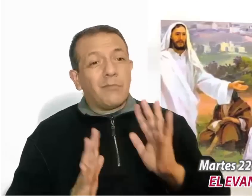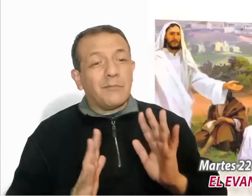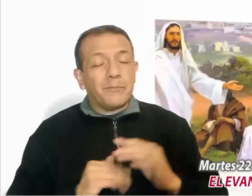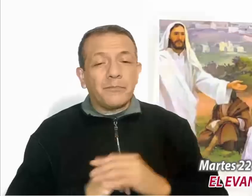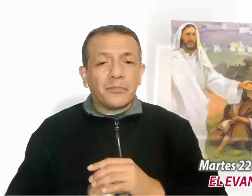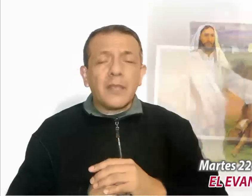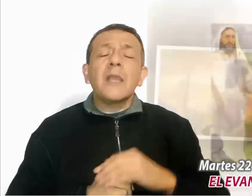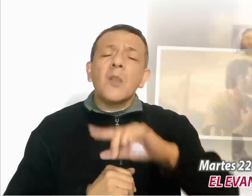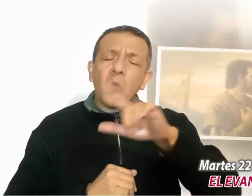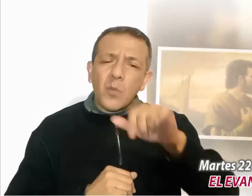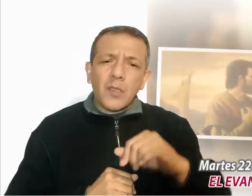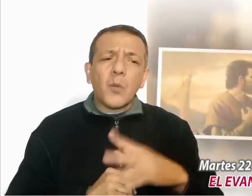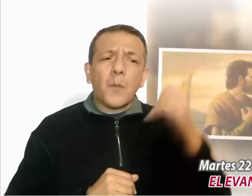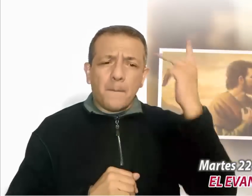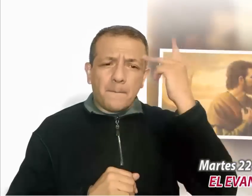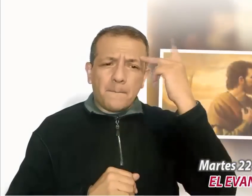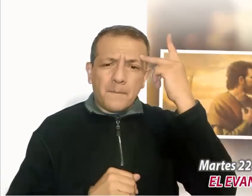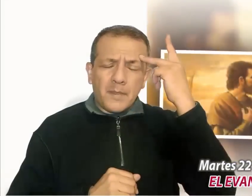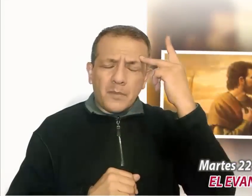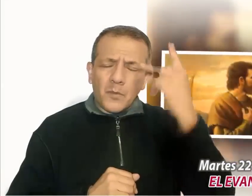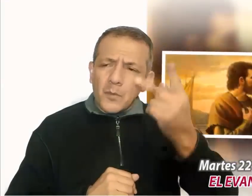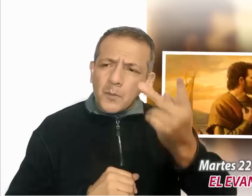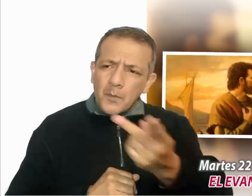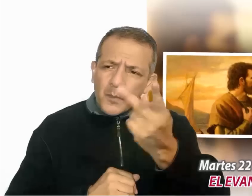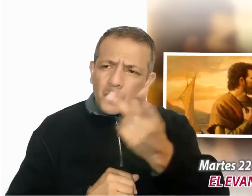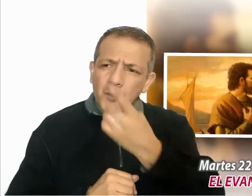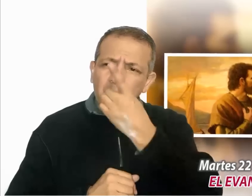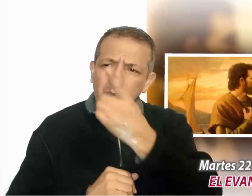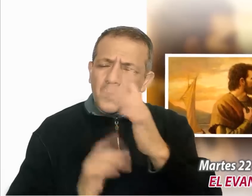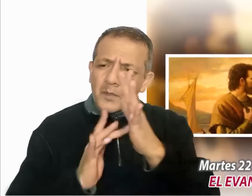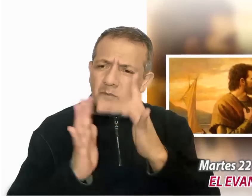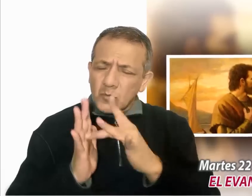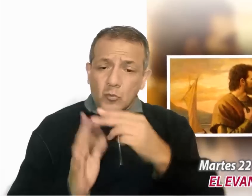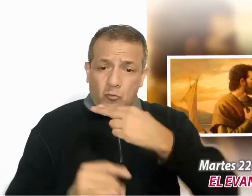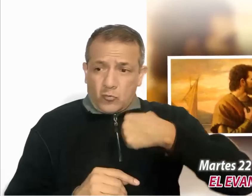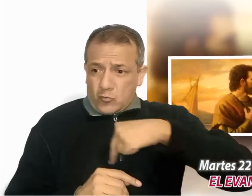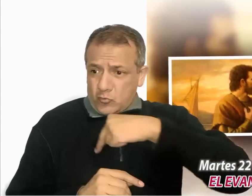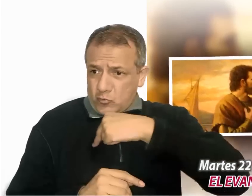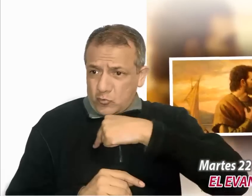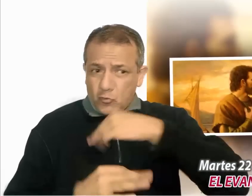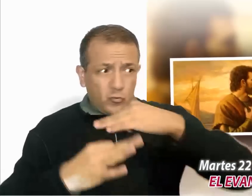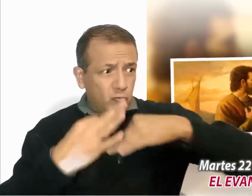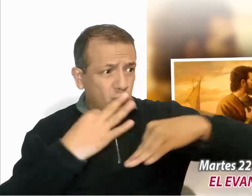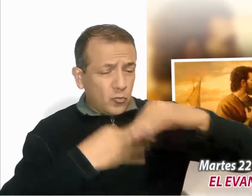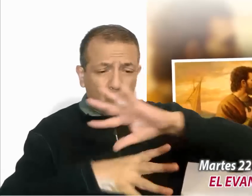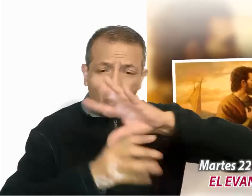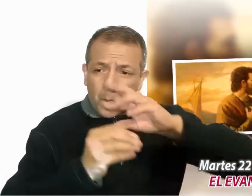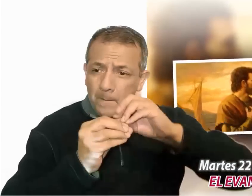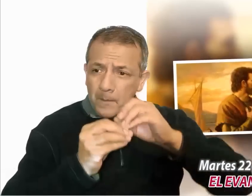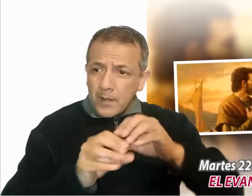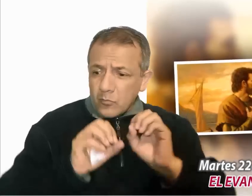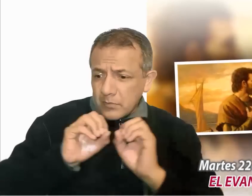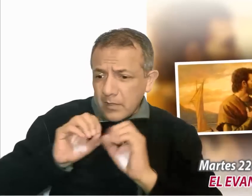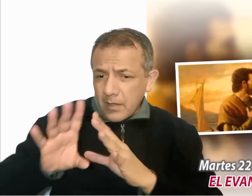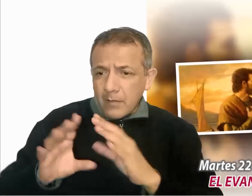posible. Entonces Pedro, tomando la palabra, le dijo a Jesús: Señor, nosotros lo hemos dejado todo y te